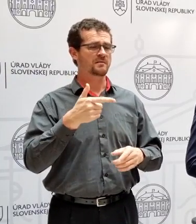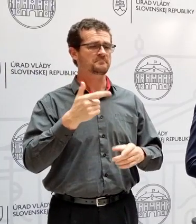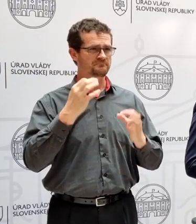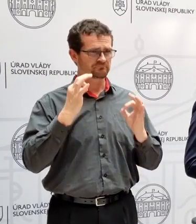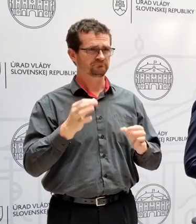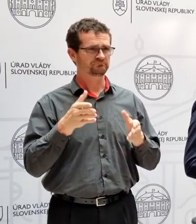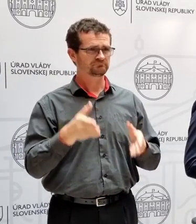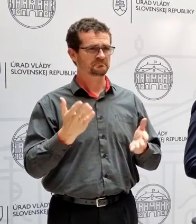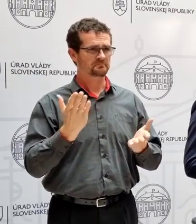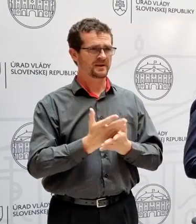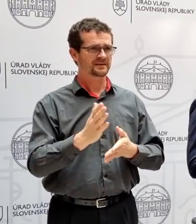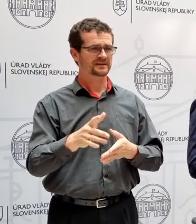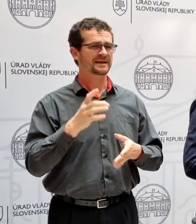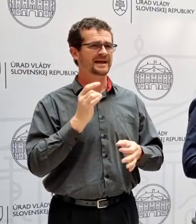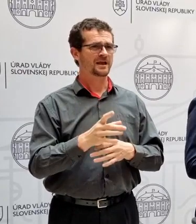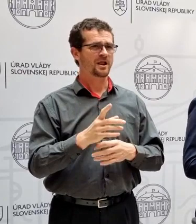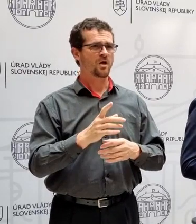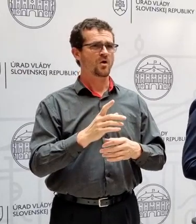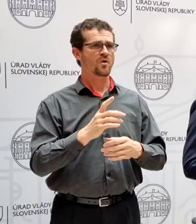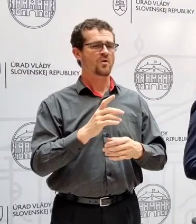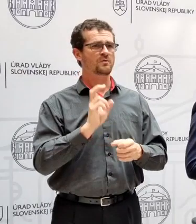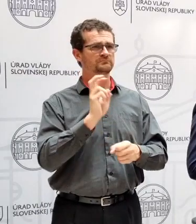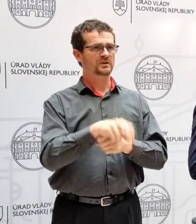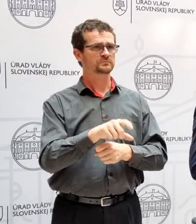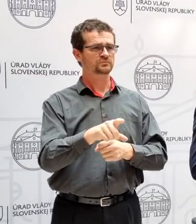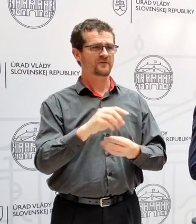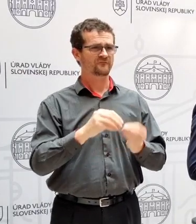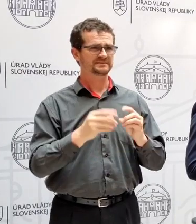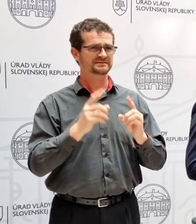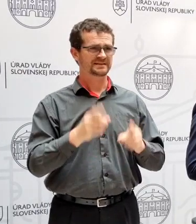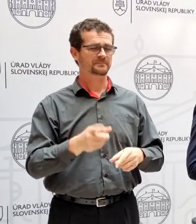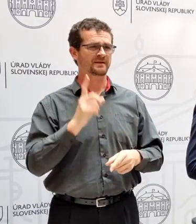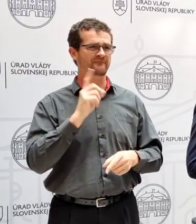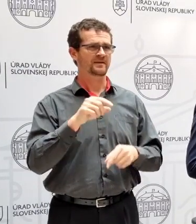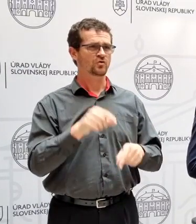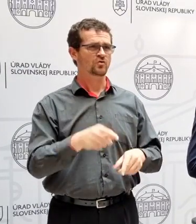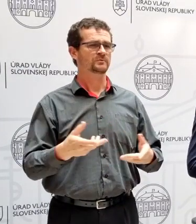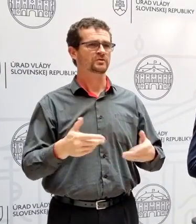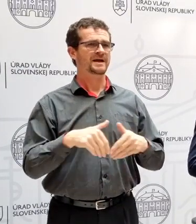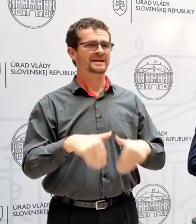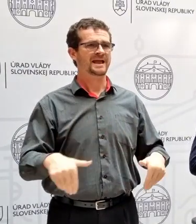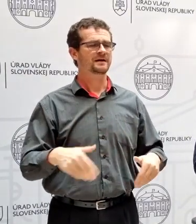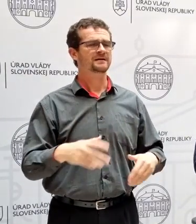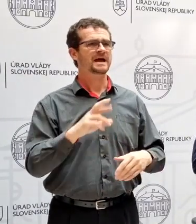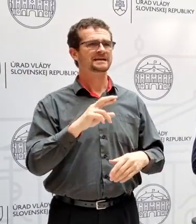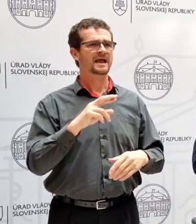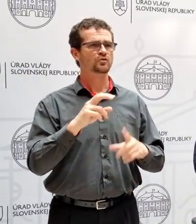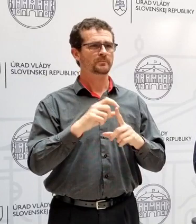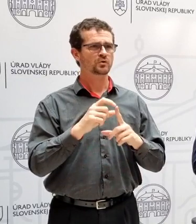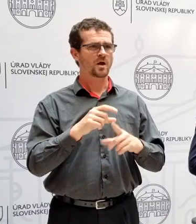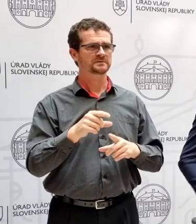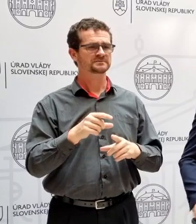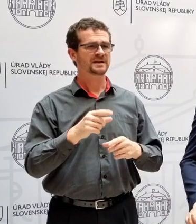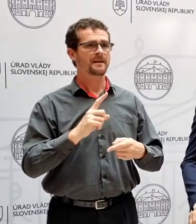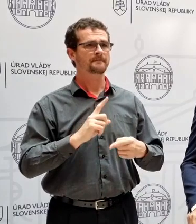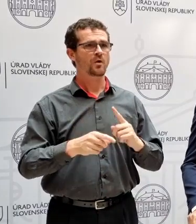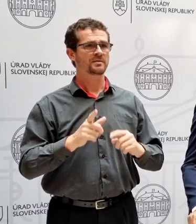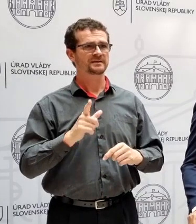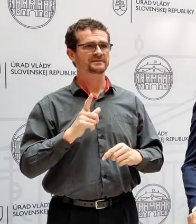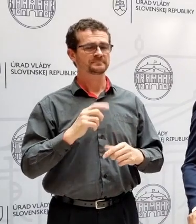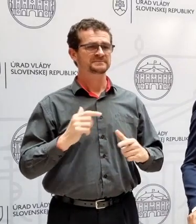ktorí vedia veľmi rýchlo nabehnúť do tých vecí, ktorých treba. Viete o tom, že Rado Procházka, síce my politicky sme